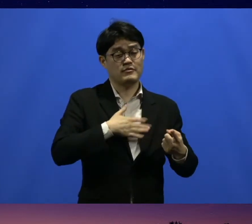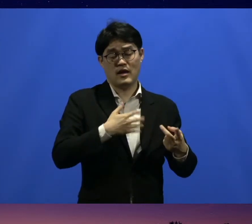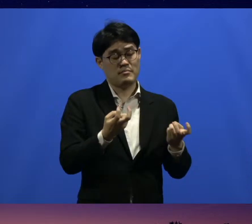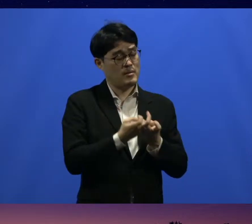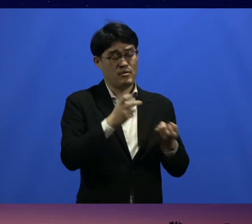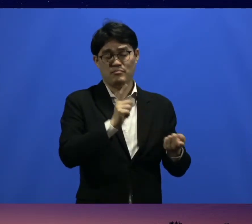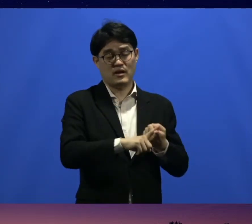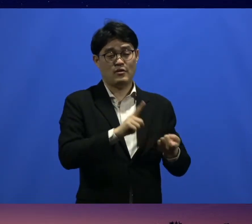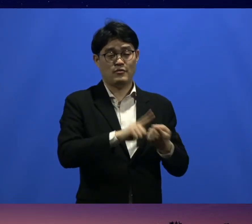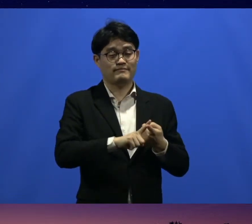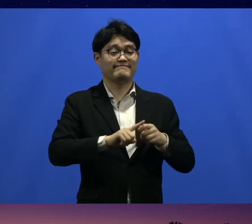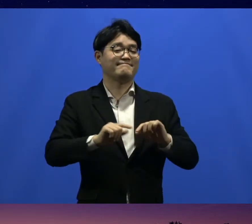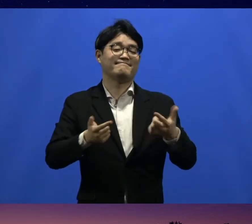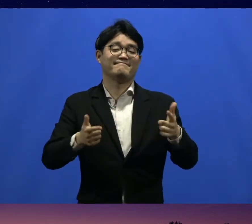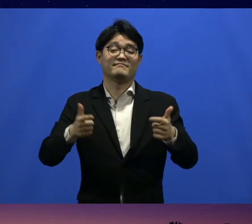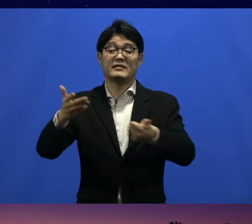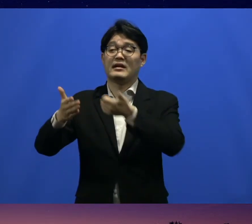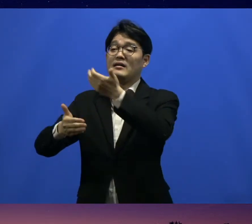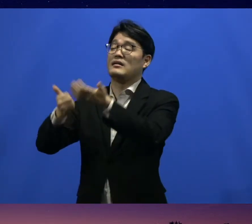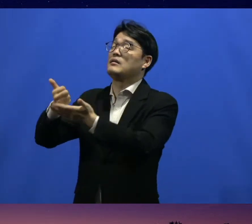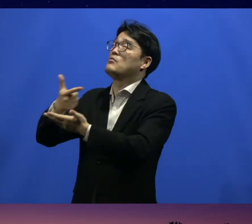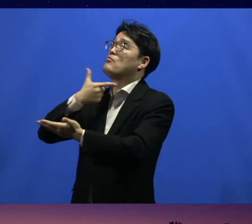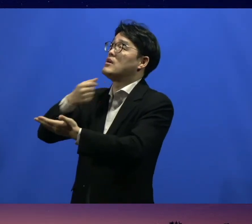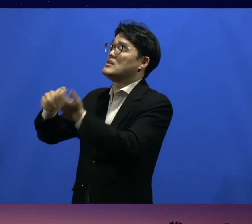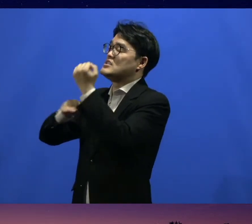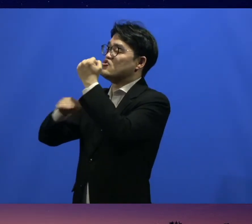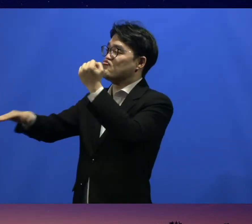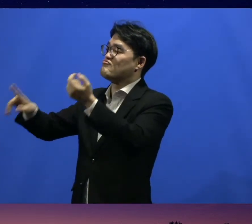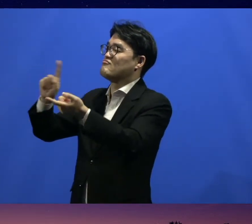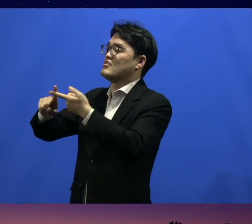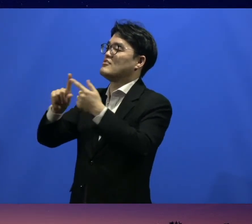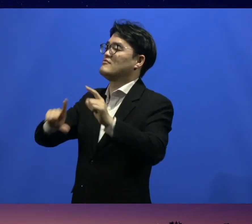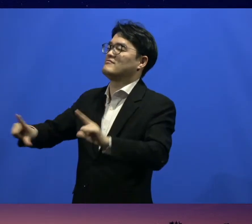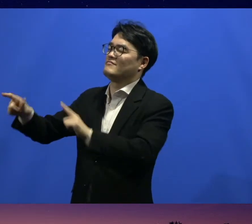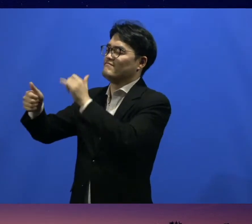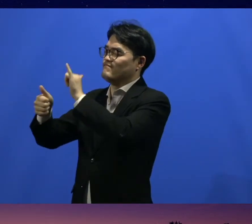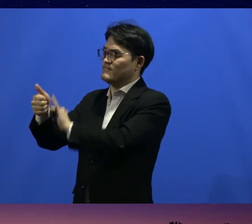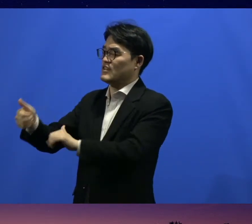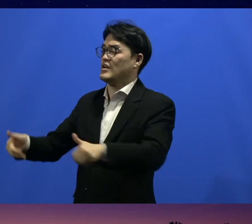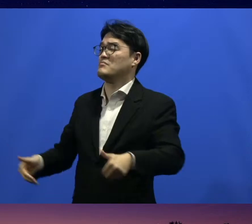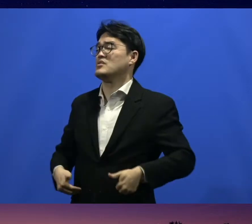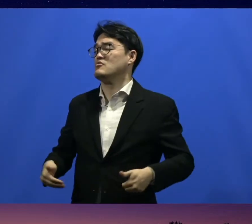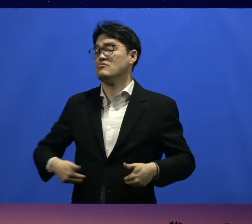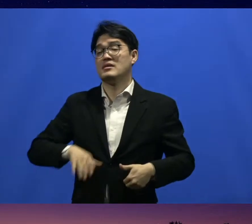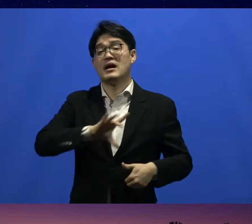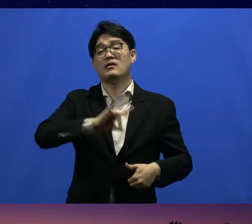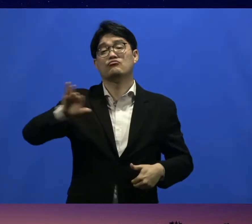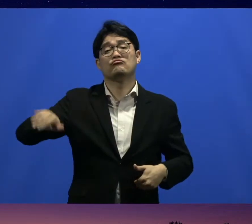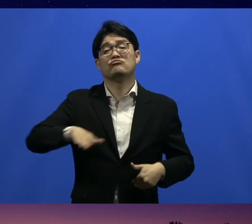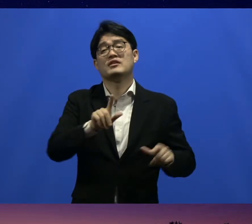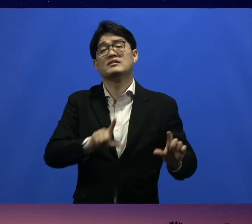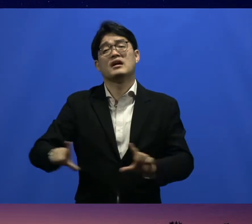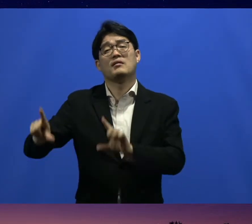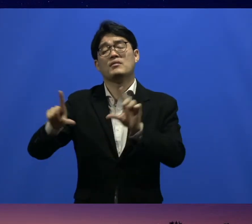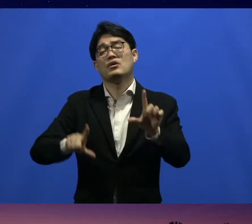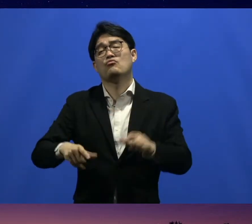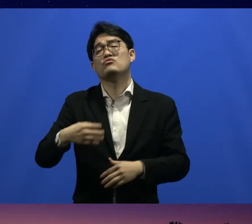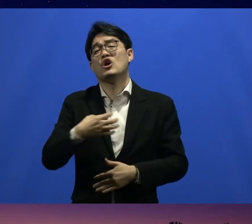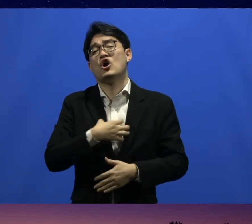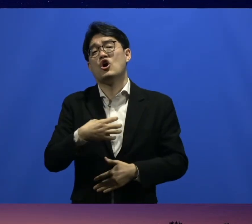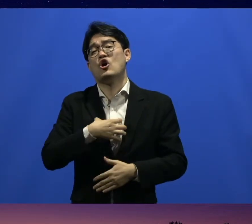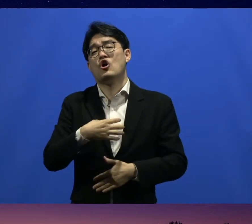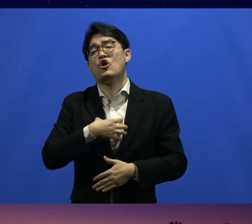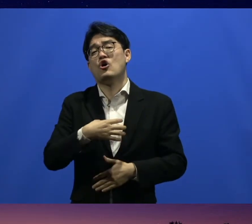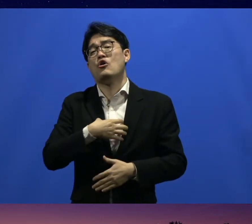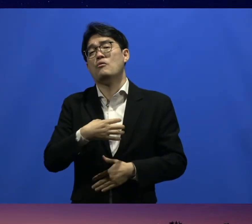따라 우리가 하나님을 섬겨야 돼요. 때로는 우리의 삶에 위험이 온다 할지라도 주님이